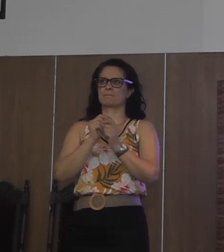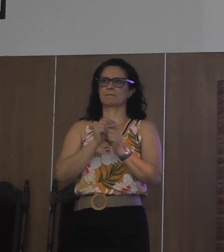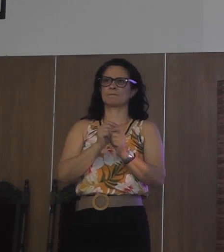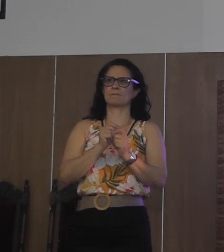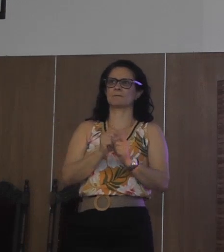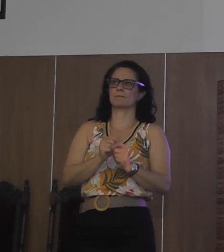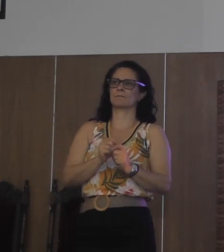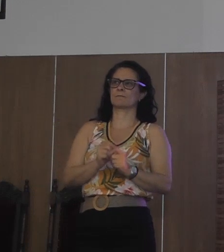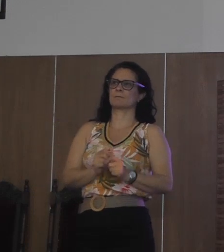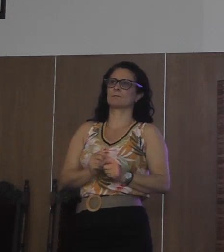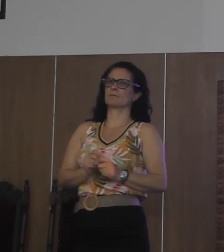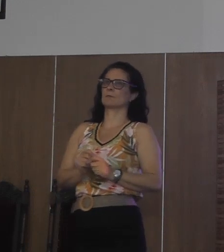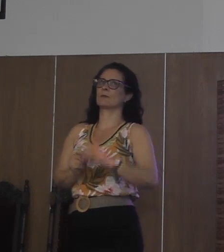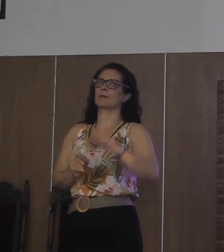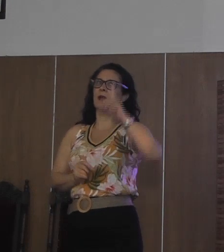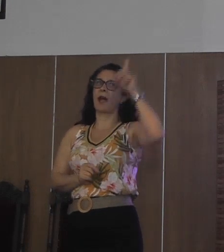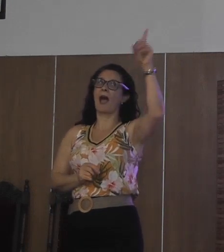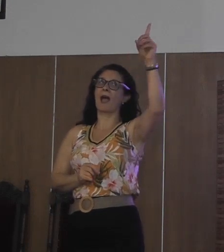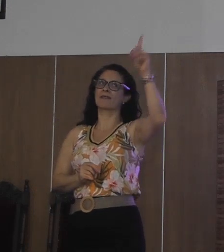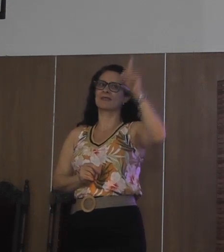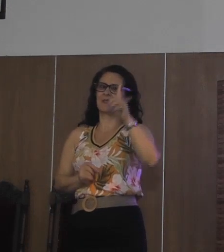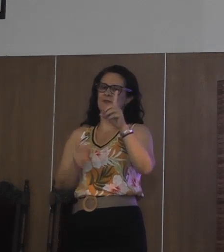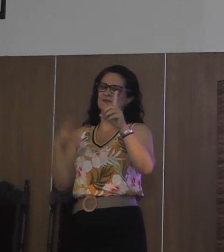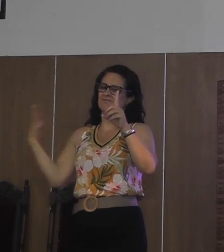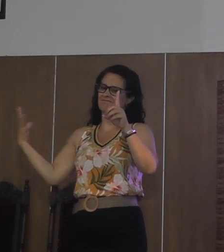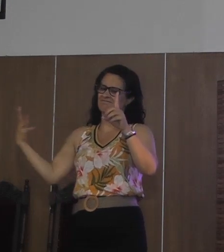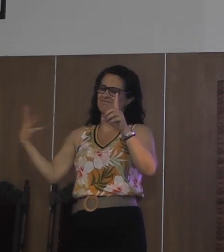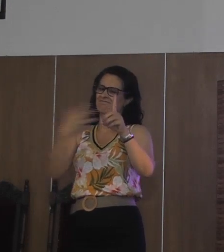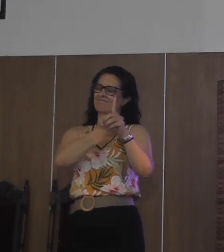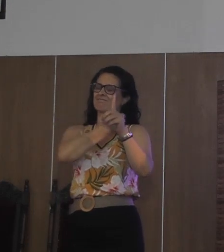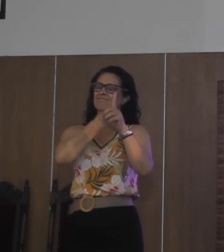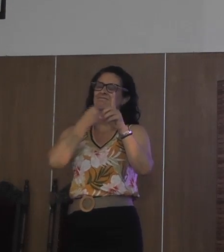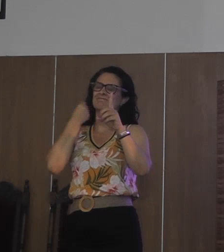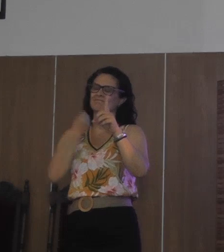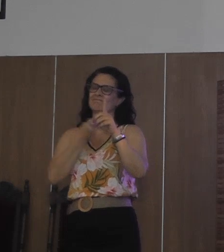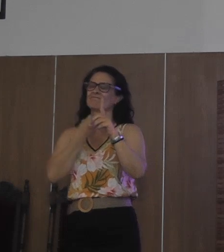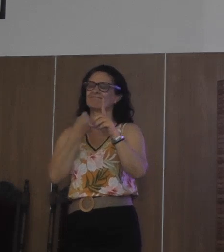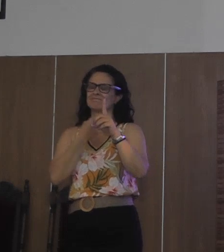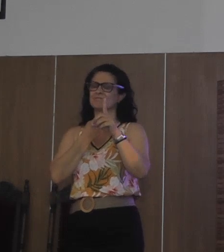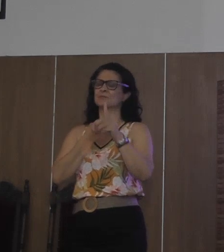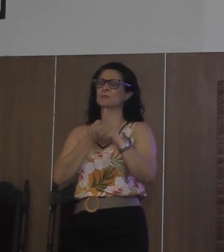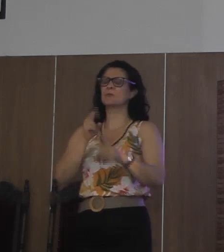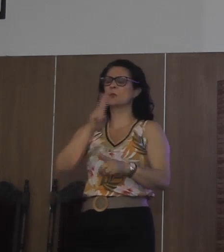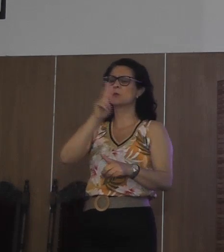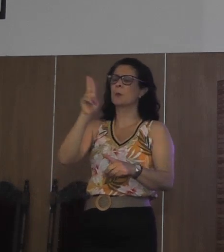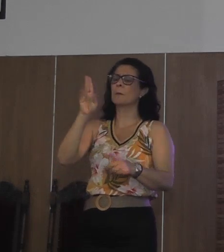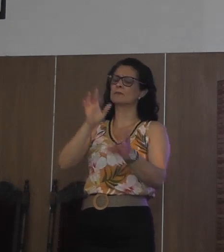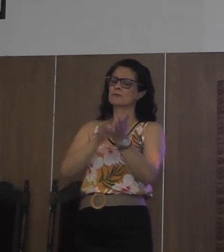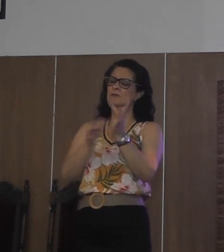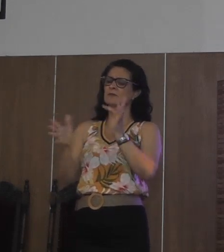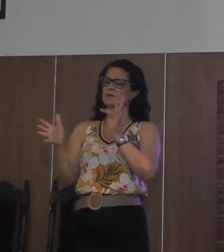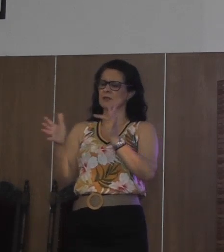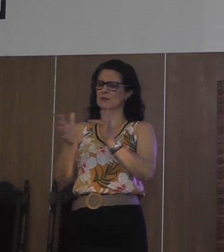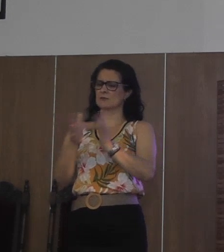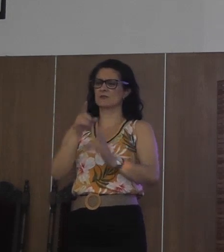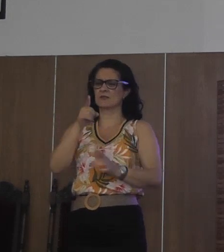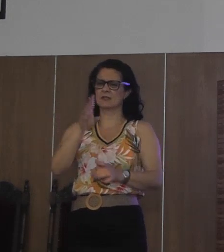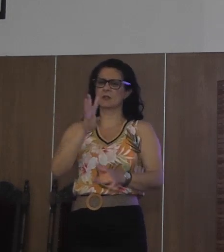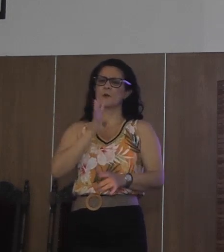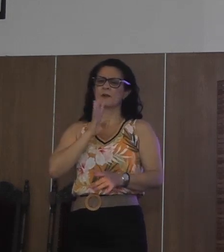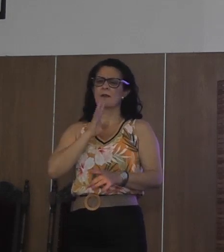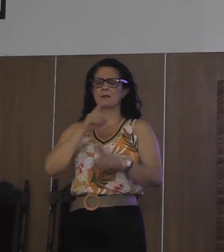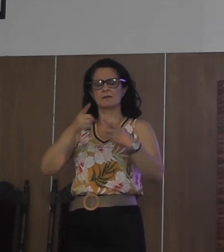que significa Deus é a salvação. E o nome Jesus, você já ouviu a música do Fernandinho,